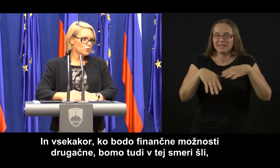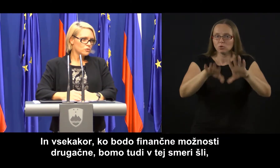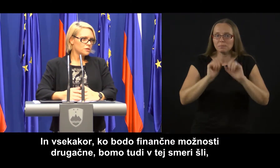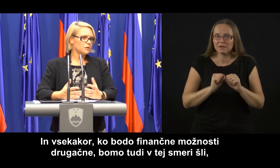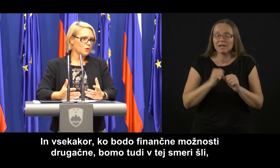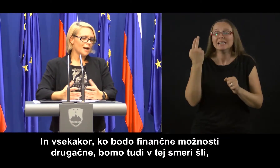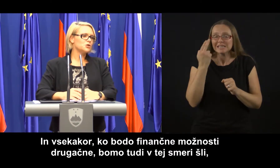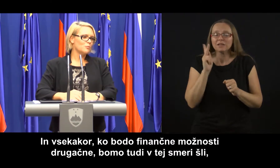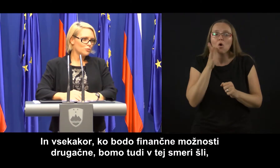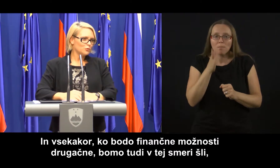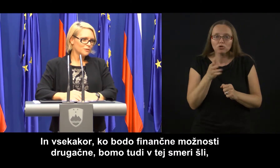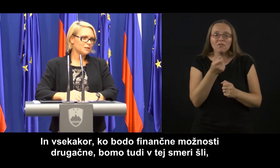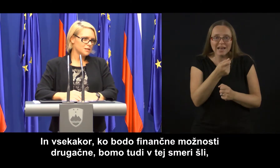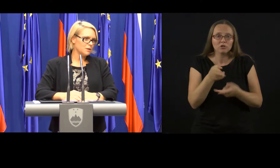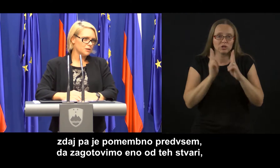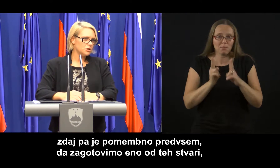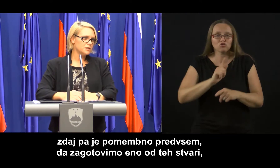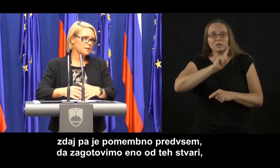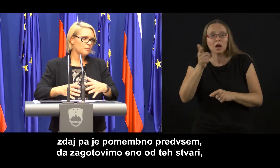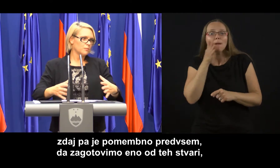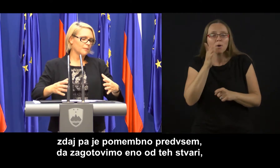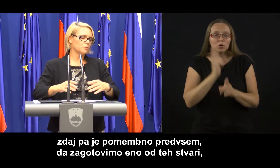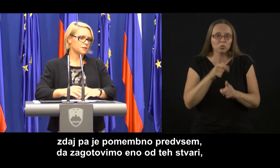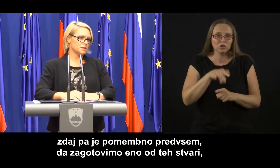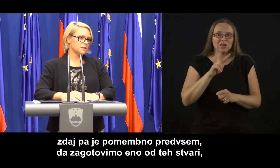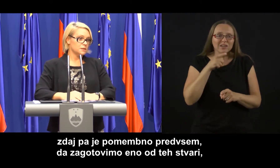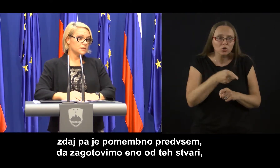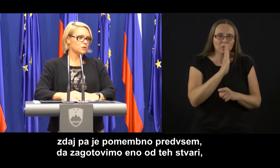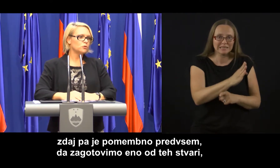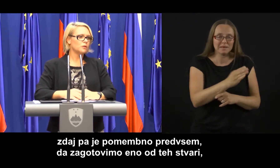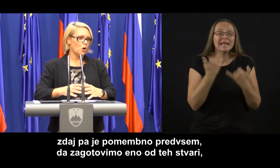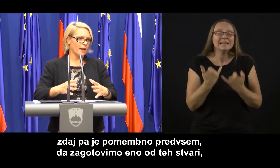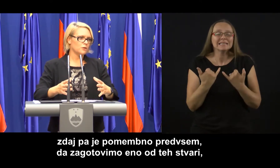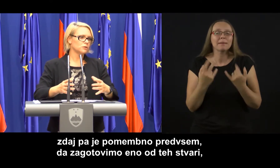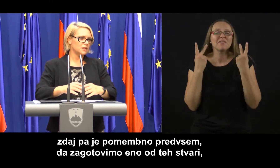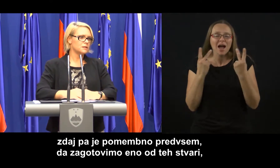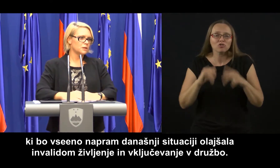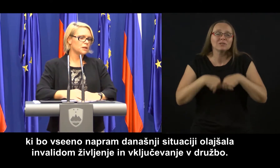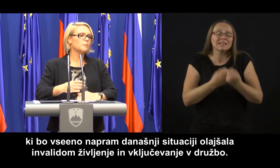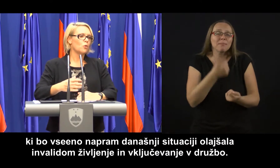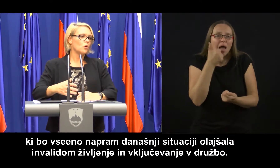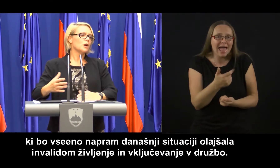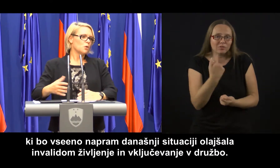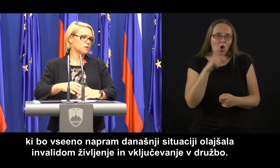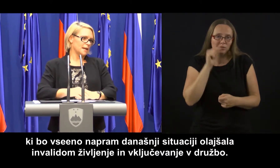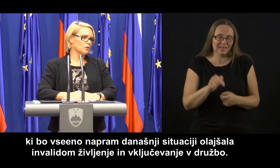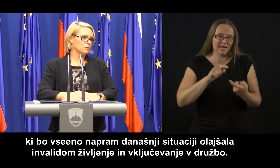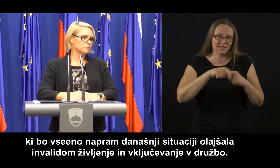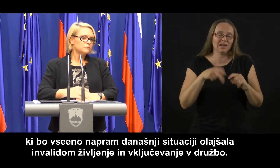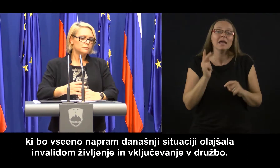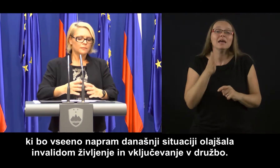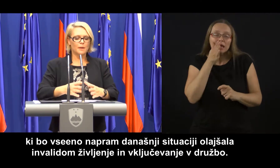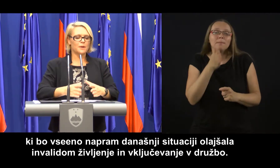finančne možnosti drugačne, bomo tudi v tej smeri šli. Zdaj pa pomembno predvsem, da zagotovimo eno od teh stvari, ki bo